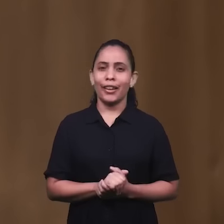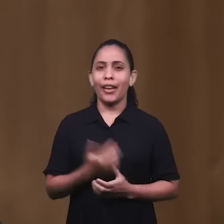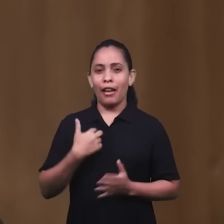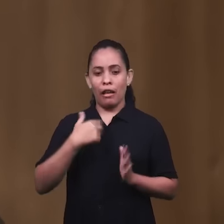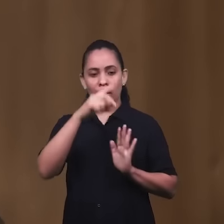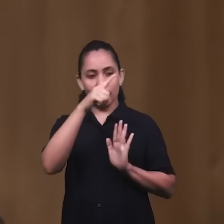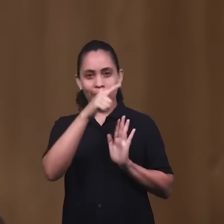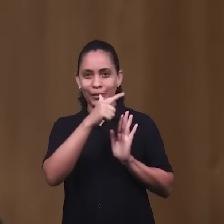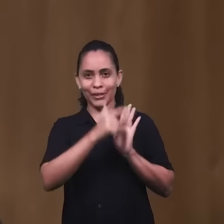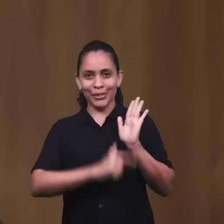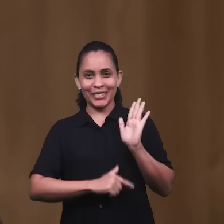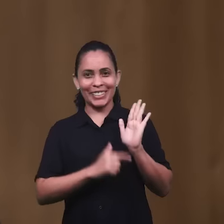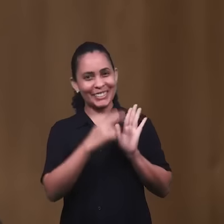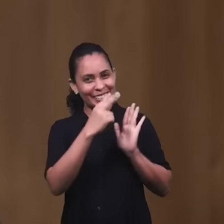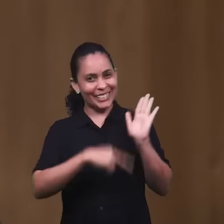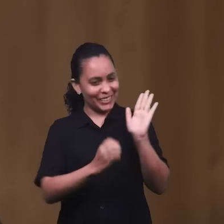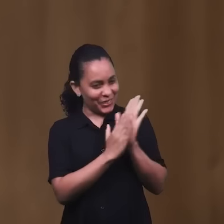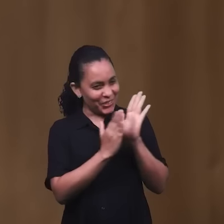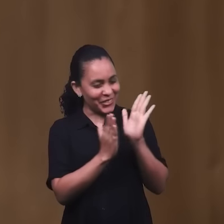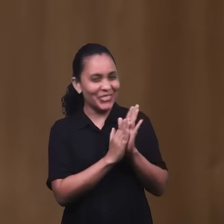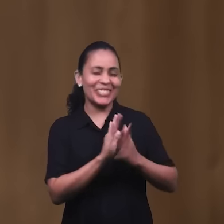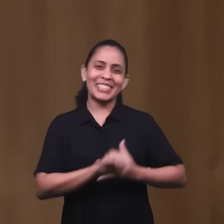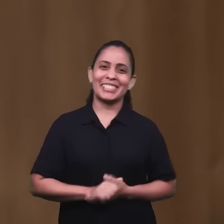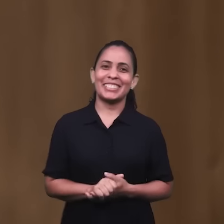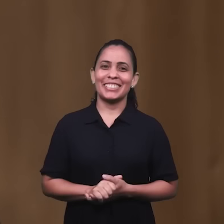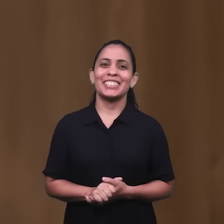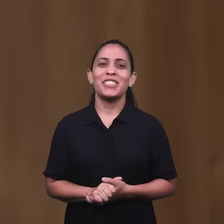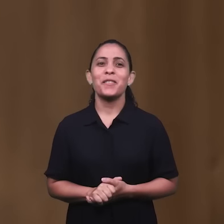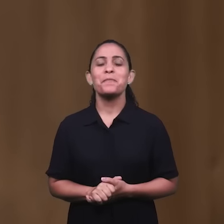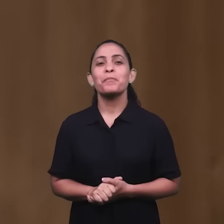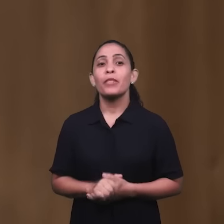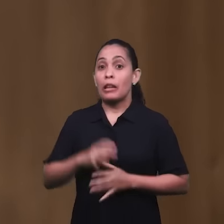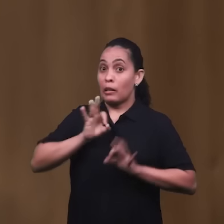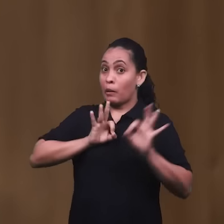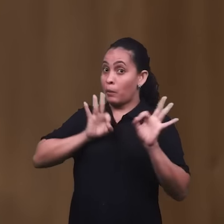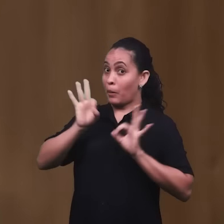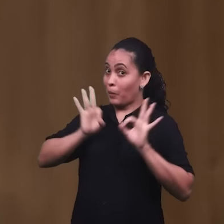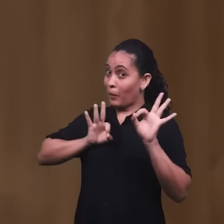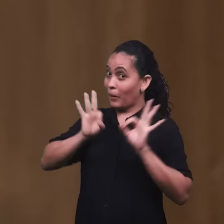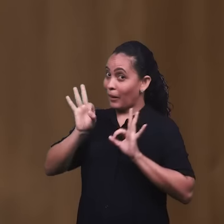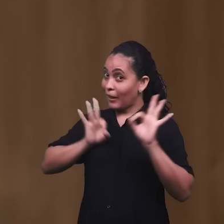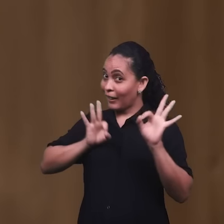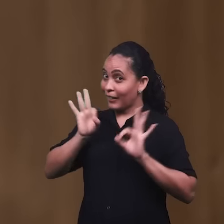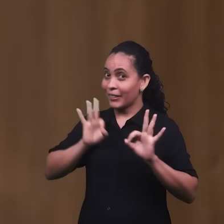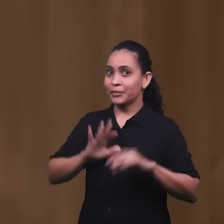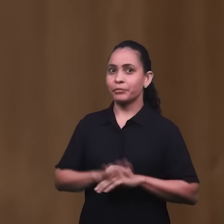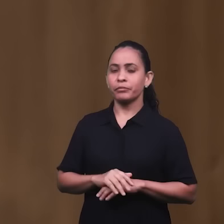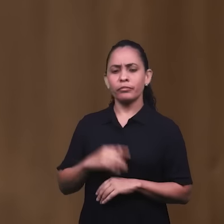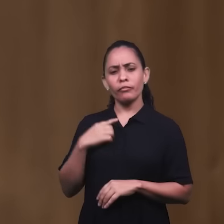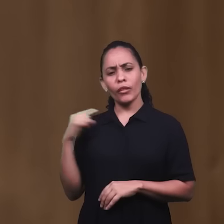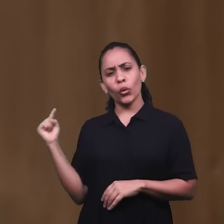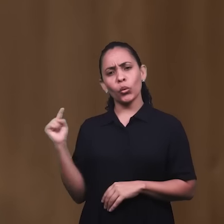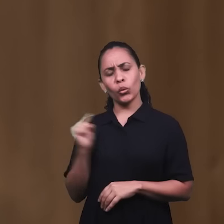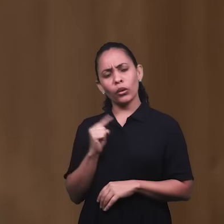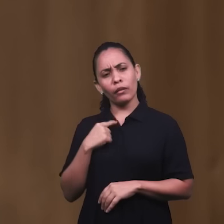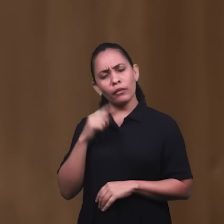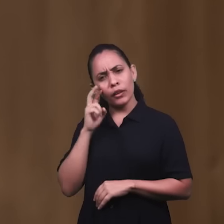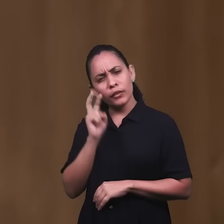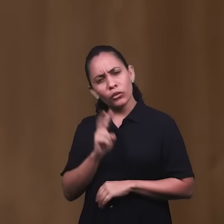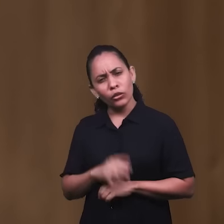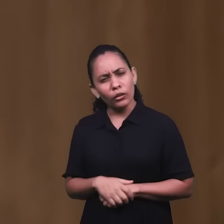louvores. Então já é para estar estudando, preparados. Não só pensar, vou trazer o estudo, ele vai ficar assistindo